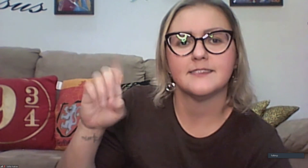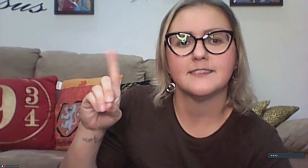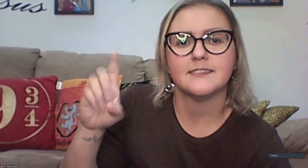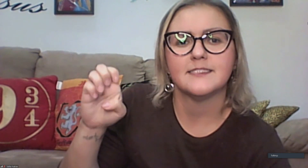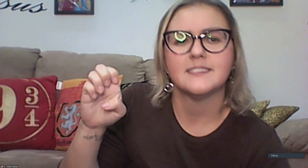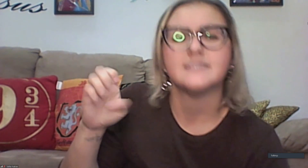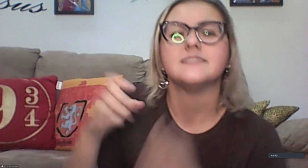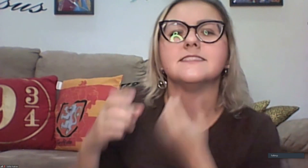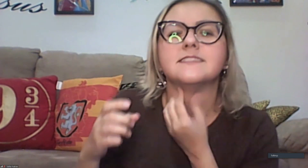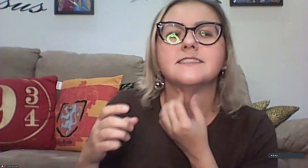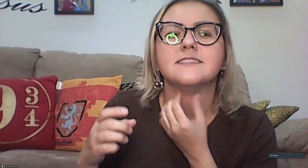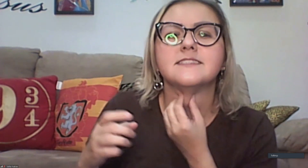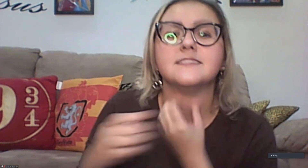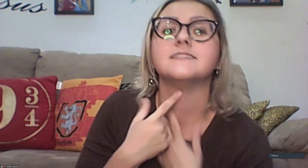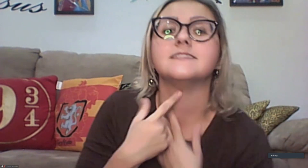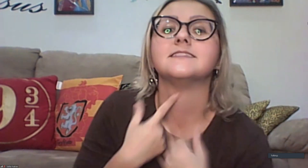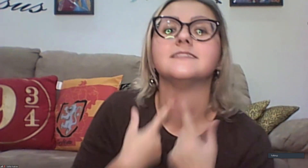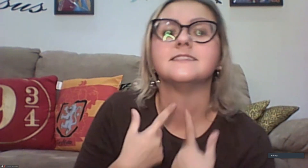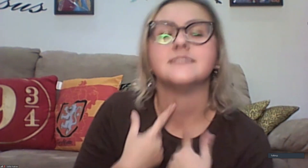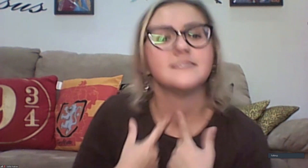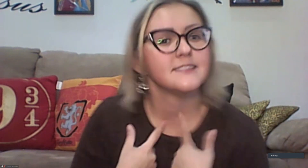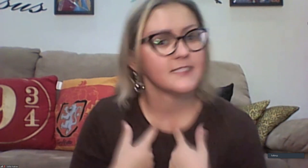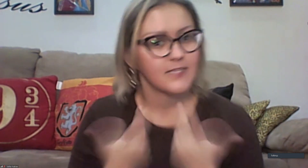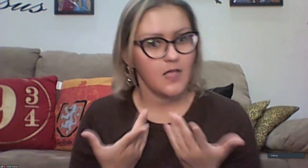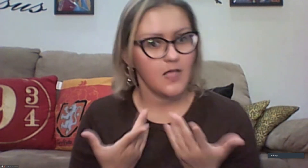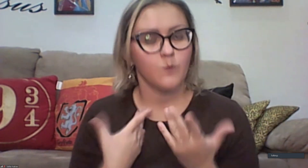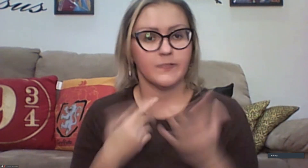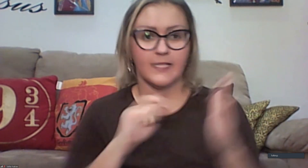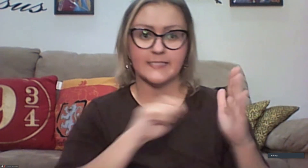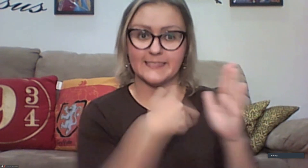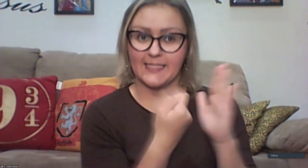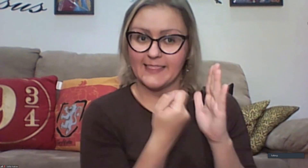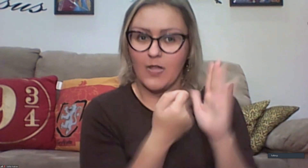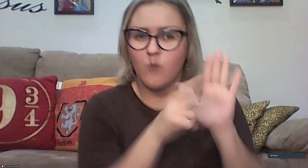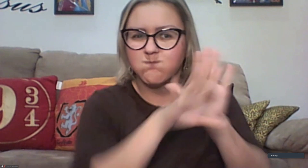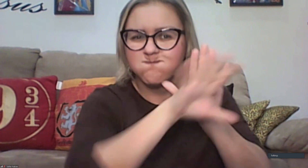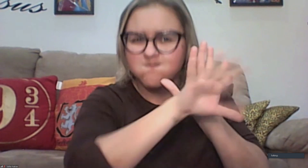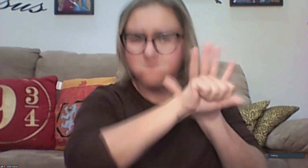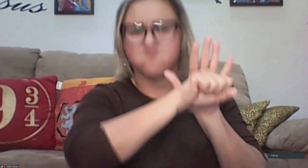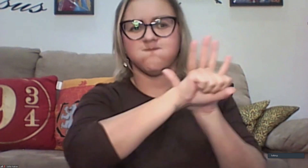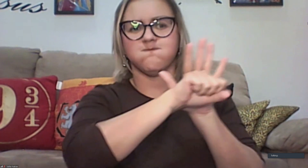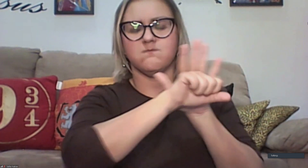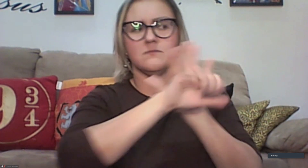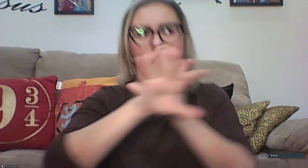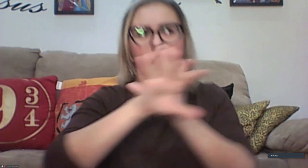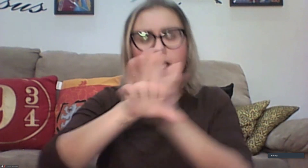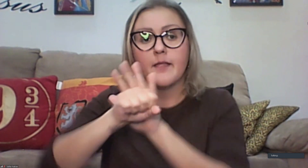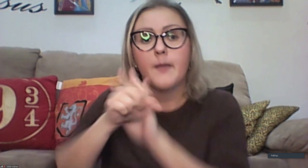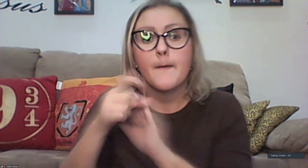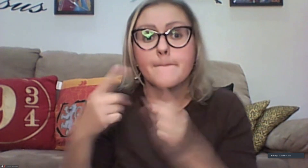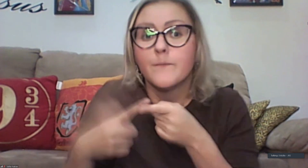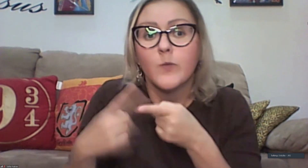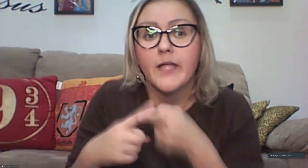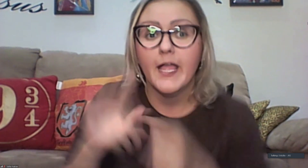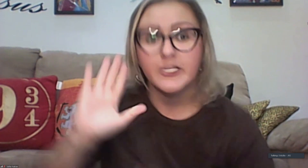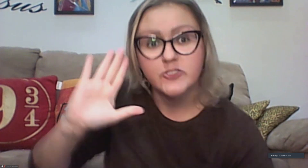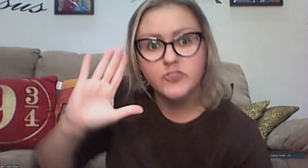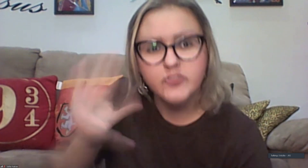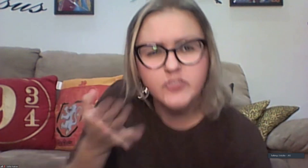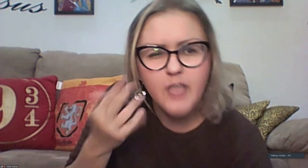faz a sede, que a garganta está seca, né? Então, o sinal, ele vem de uma motivação, ele acaba sendo